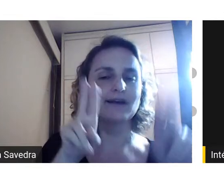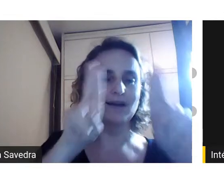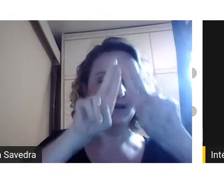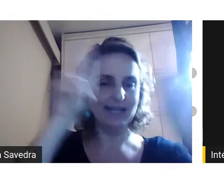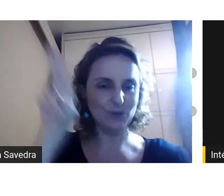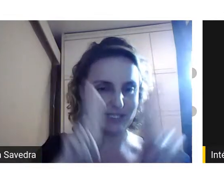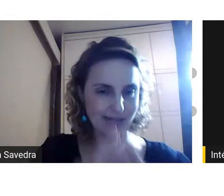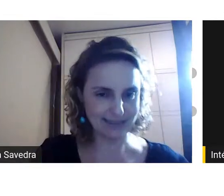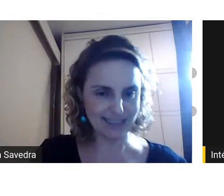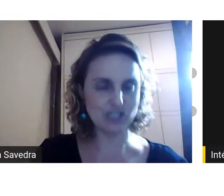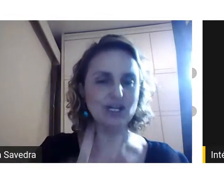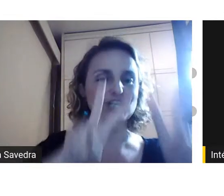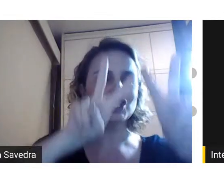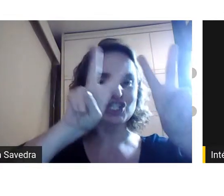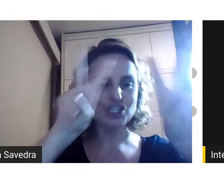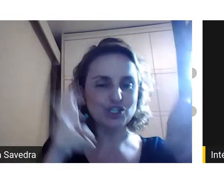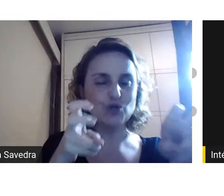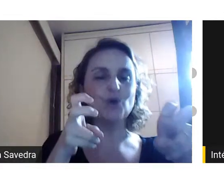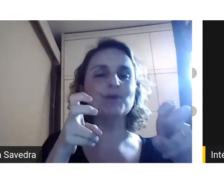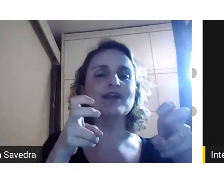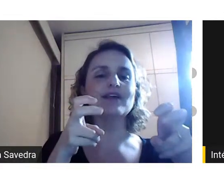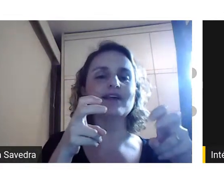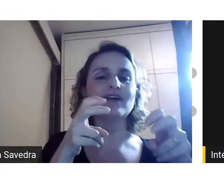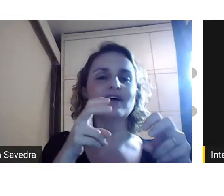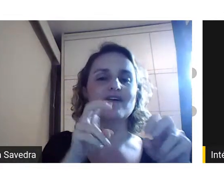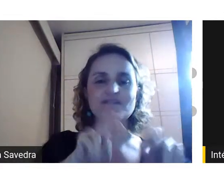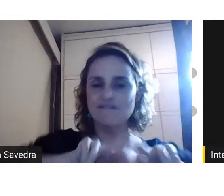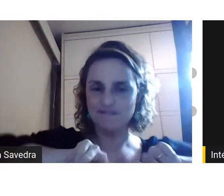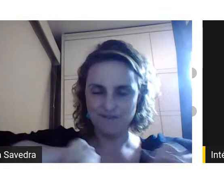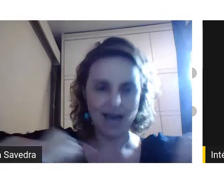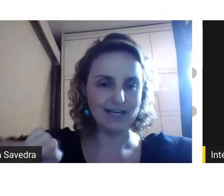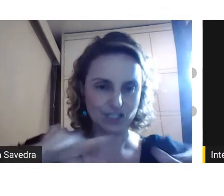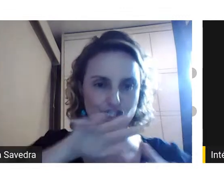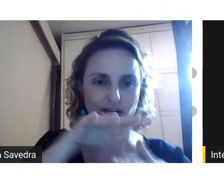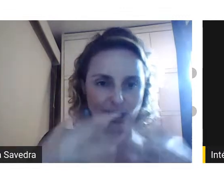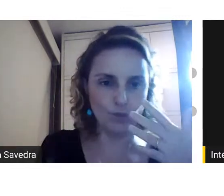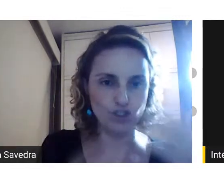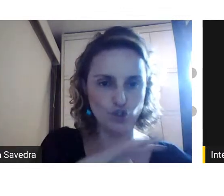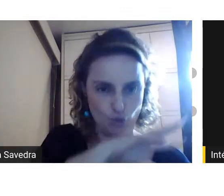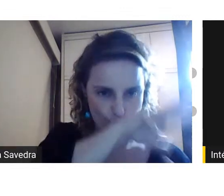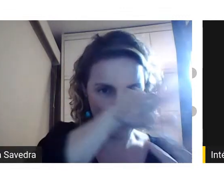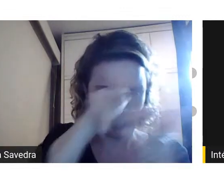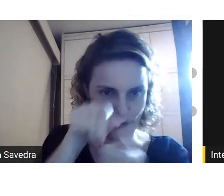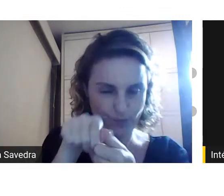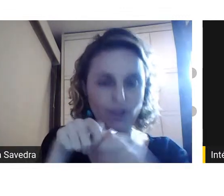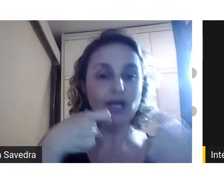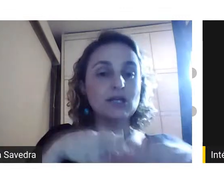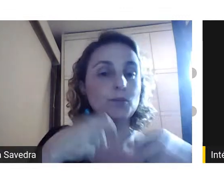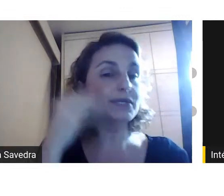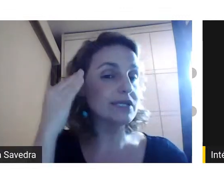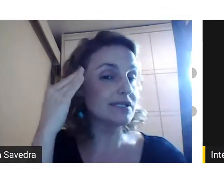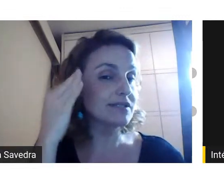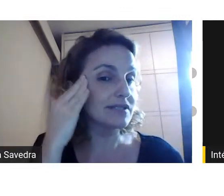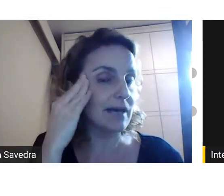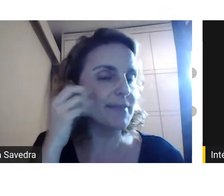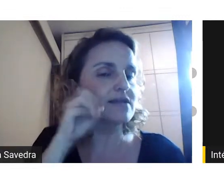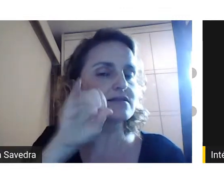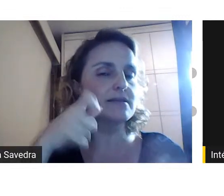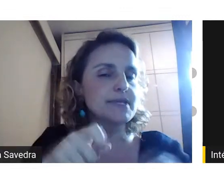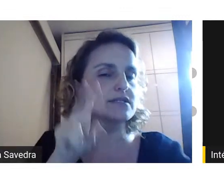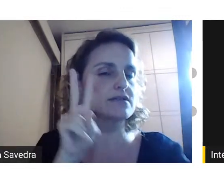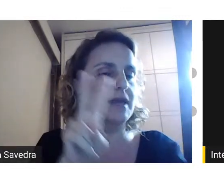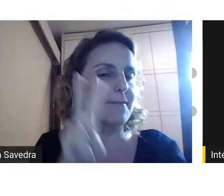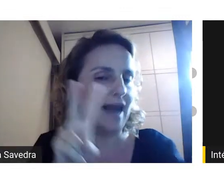comunidade igual Cacau e ficou sobre o é sobre isso